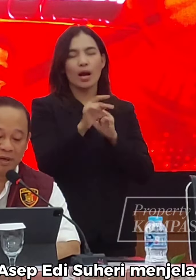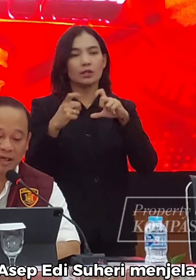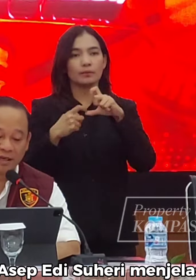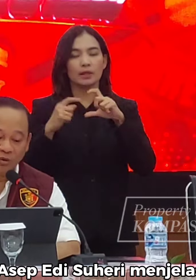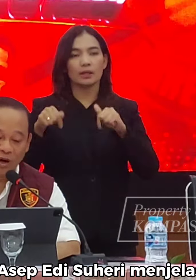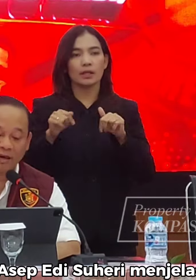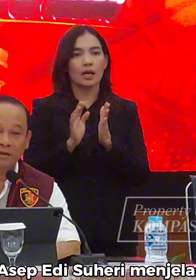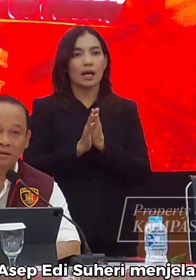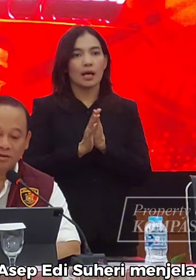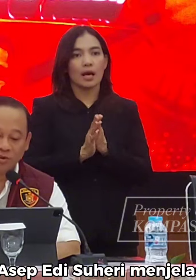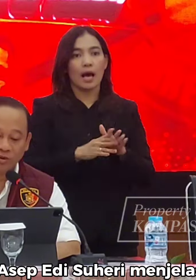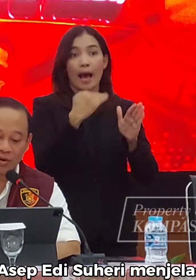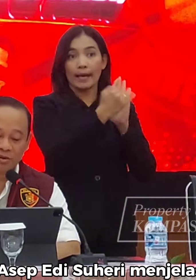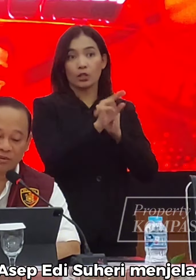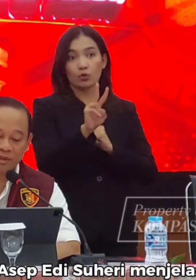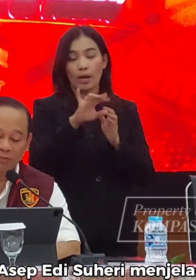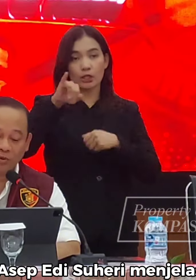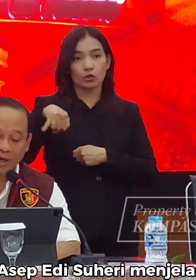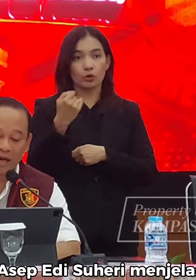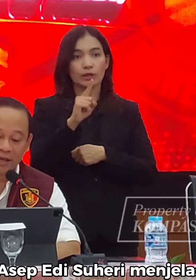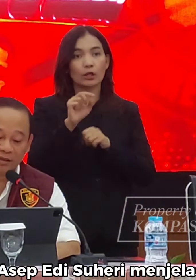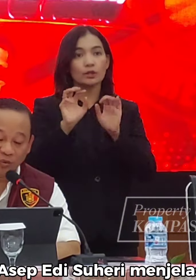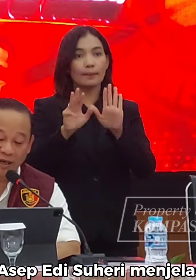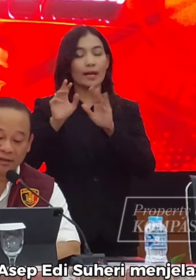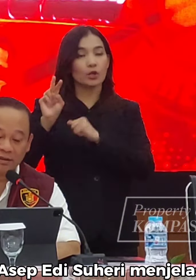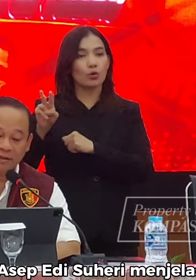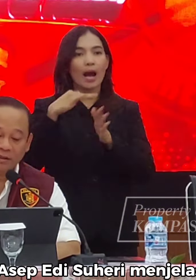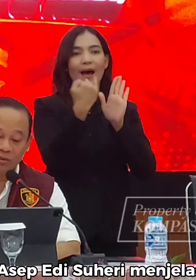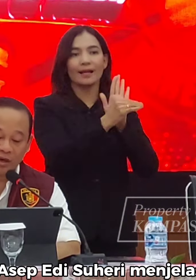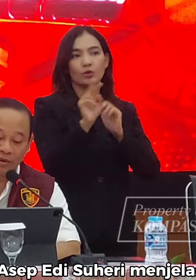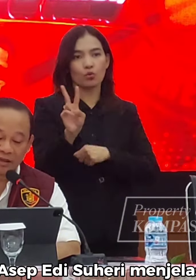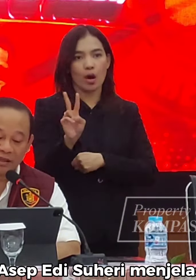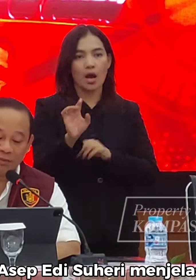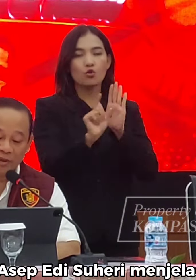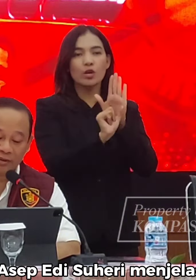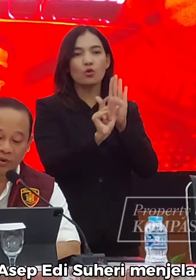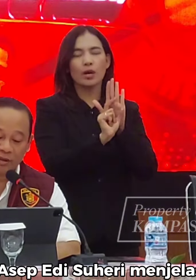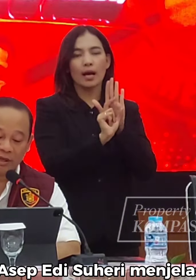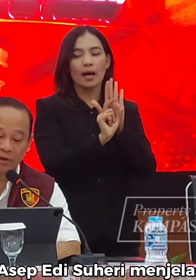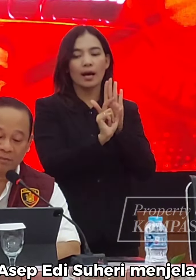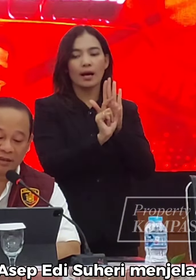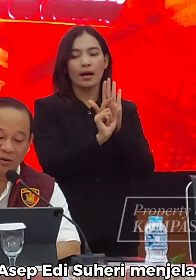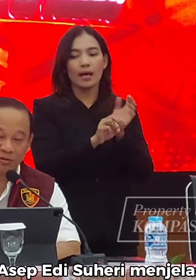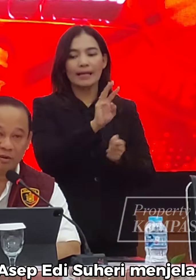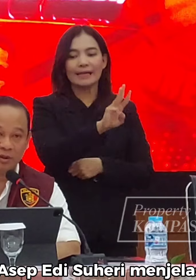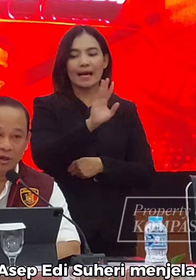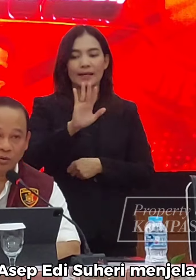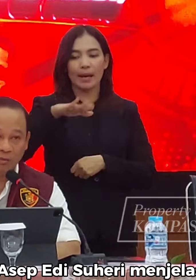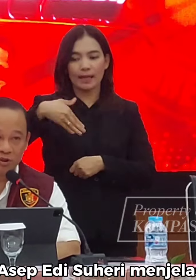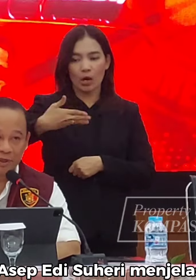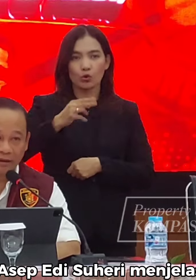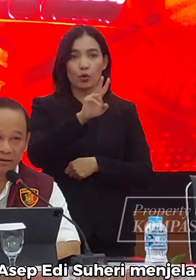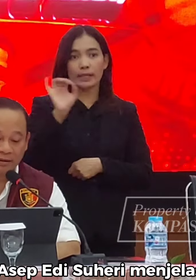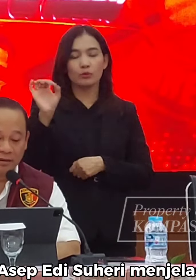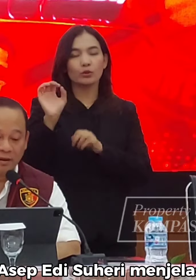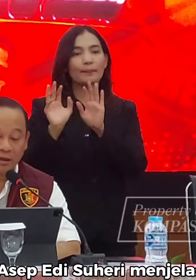112 ayat 2 junto 132 ayat 2 undang-undang 35 tahun